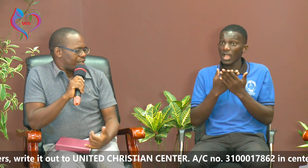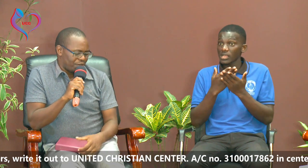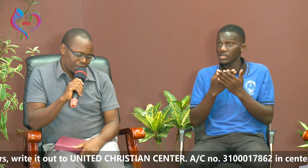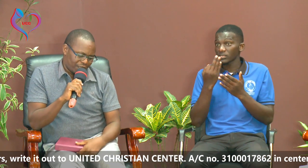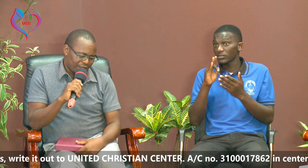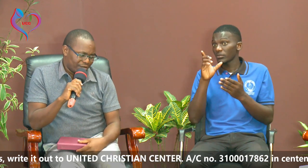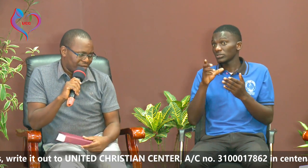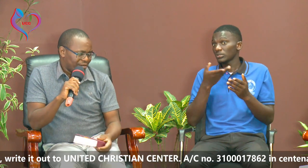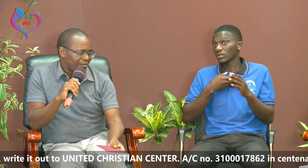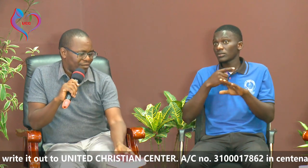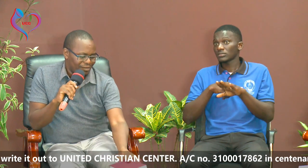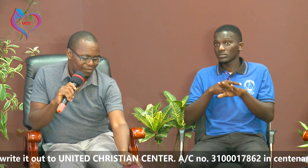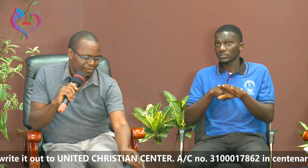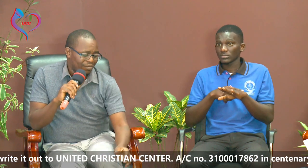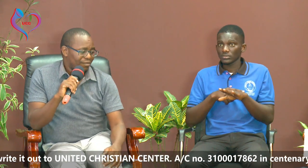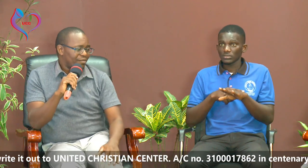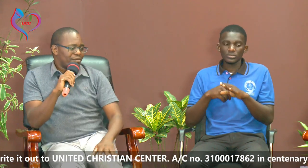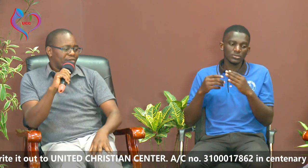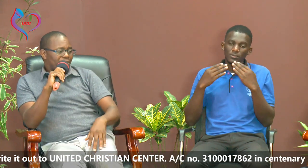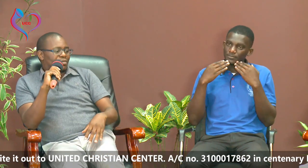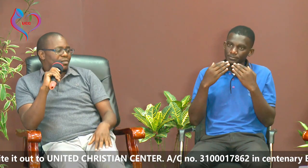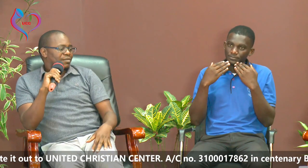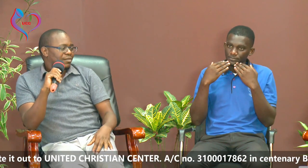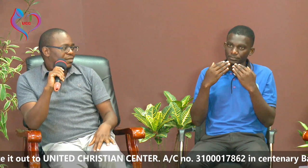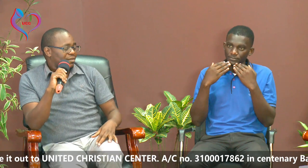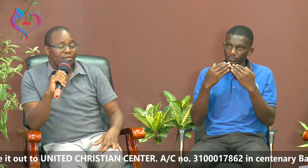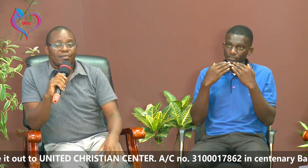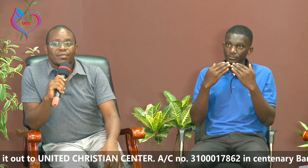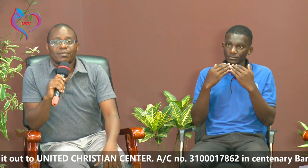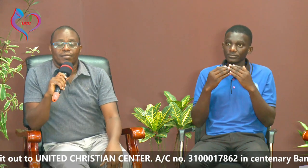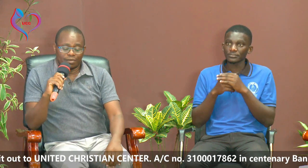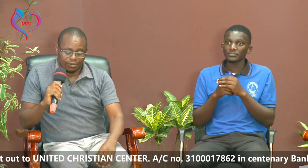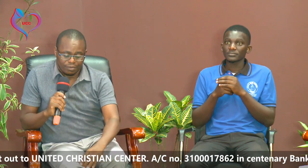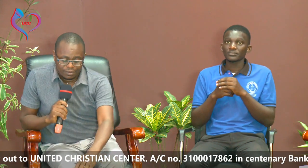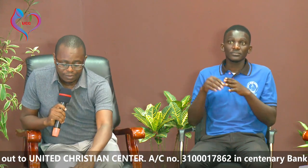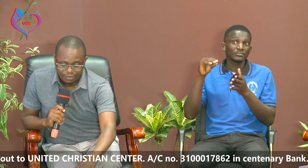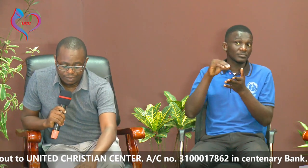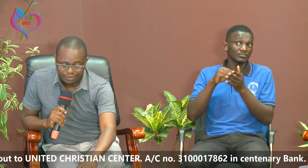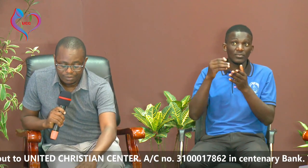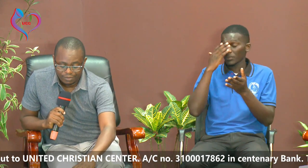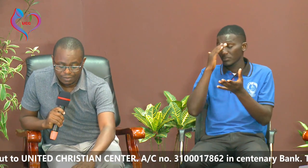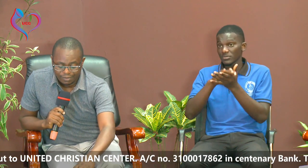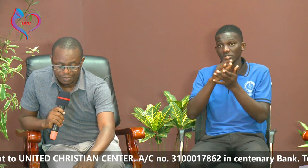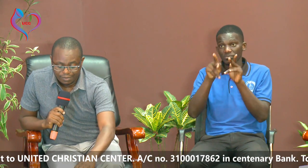Well. Okay. Well, tweyanziza mkado wa fukwano kule ibuzo. Nzikiriza nti nawe aliyeyo okoleddwa